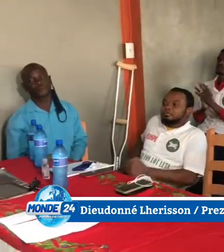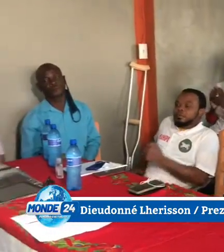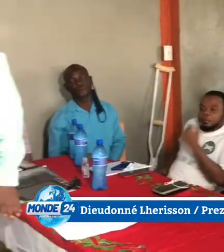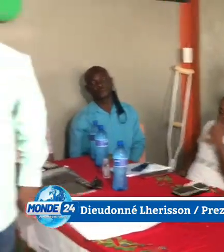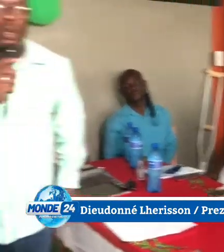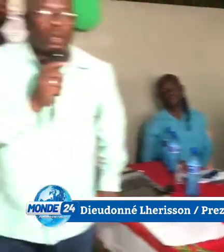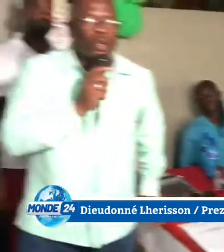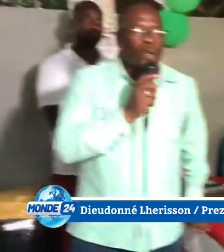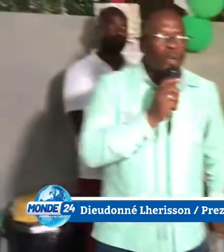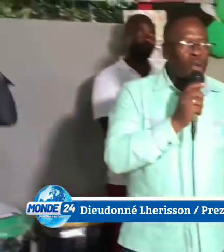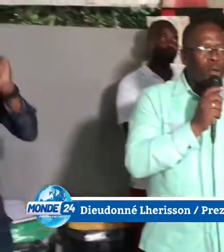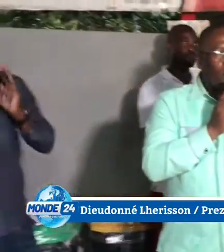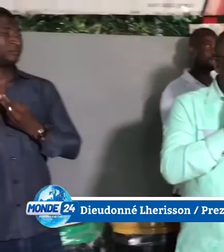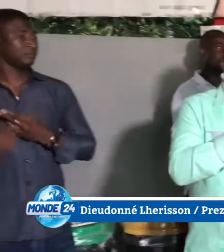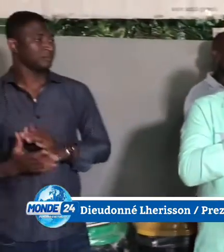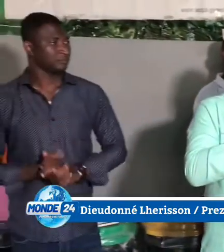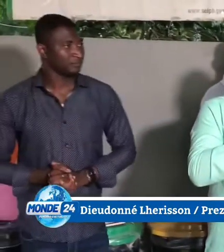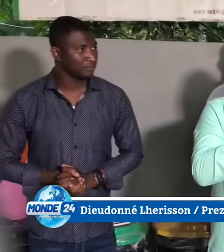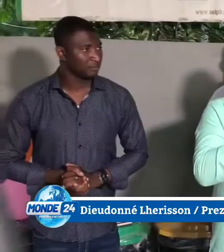pour nous.